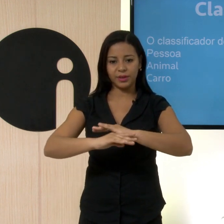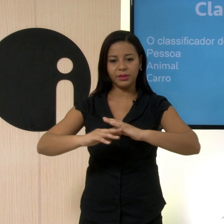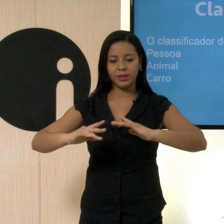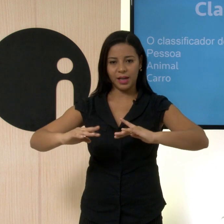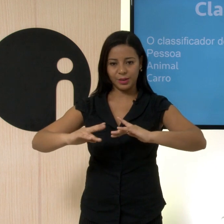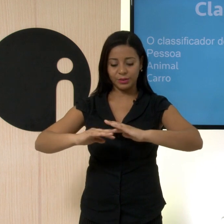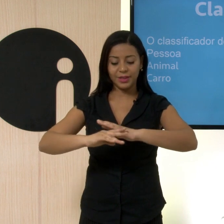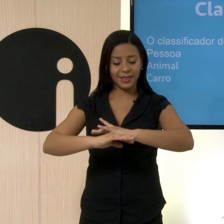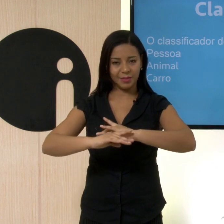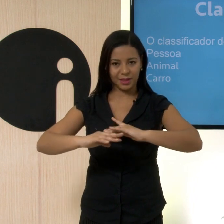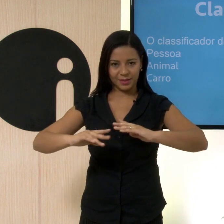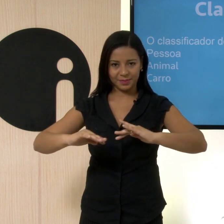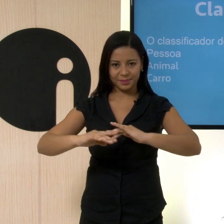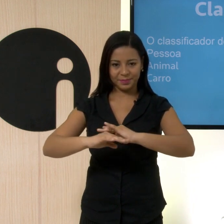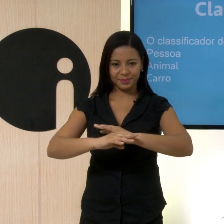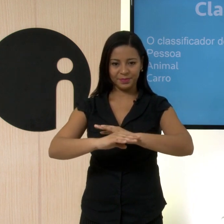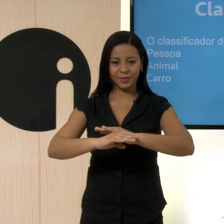no caso de cima.